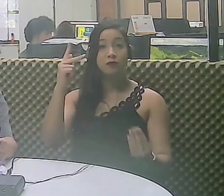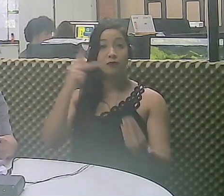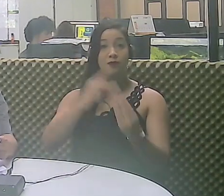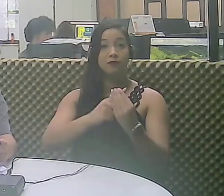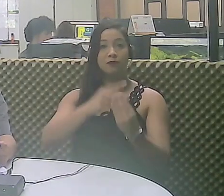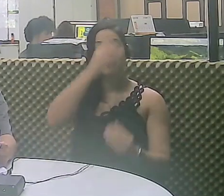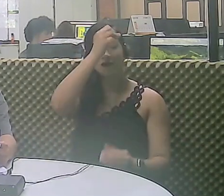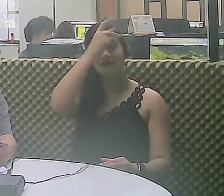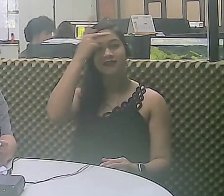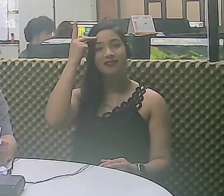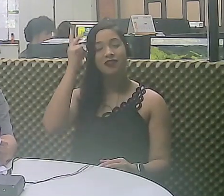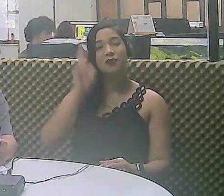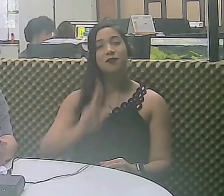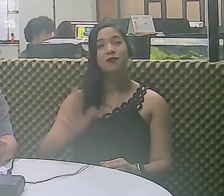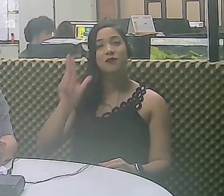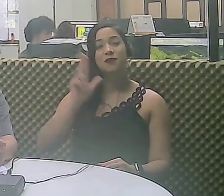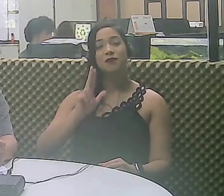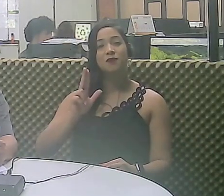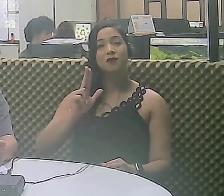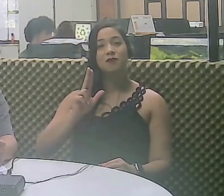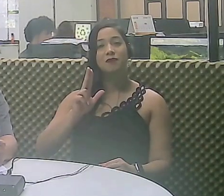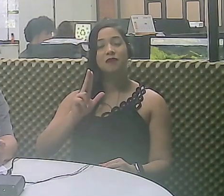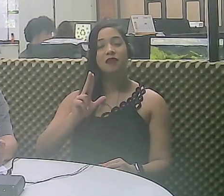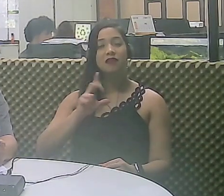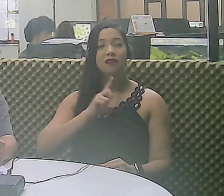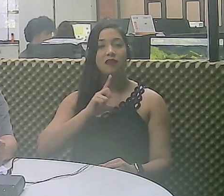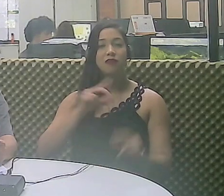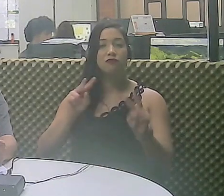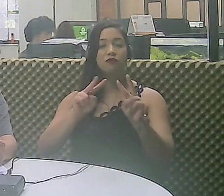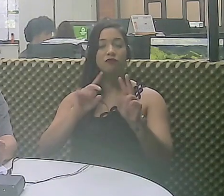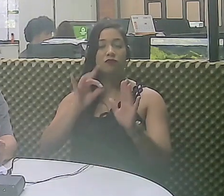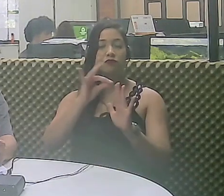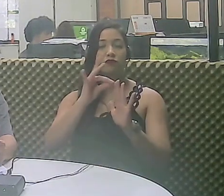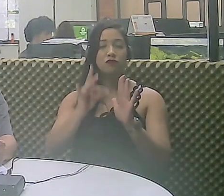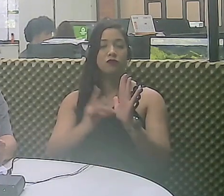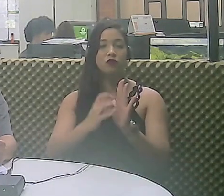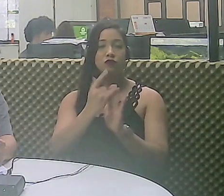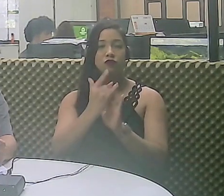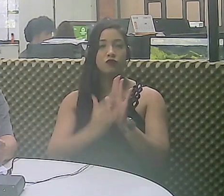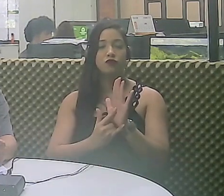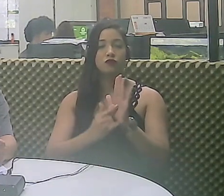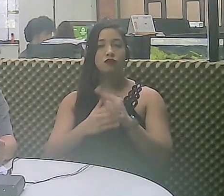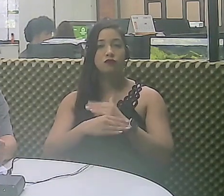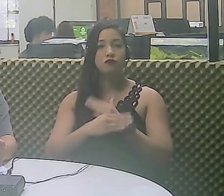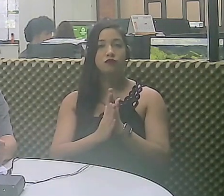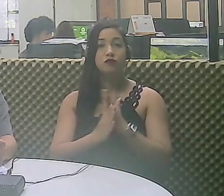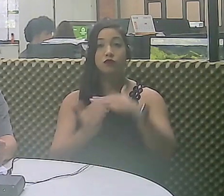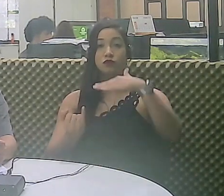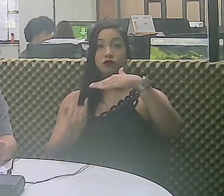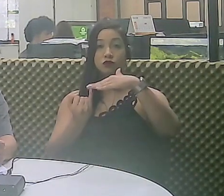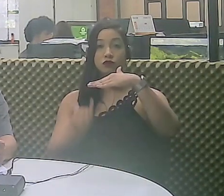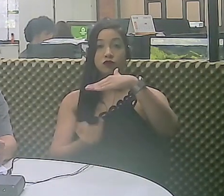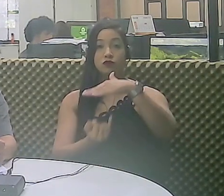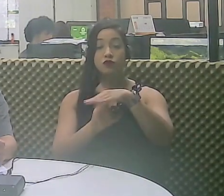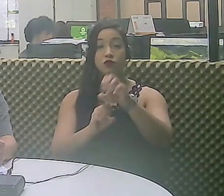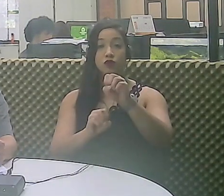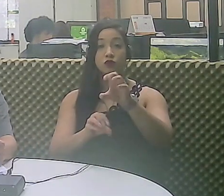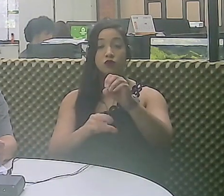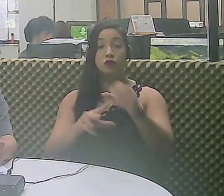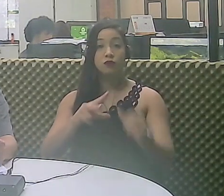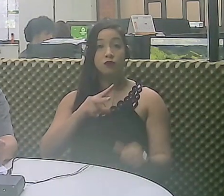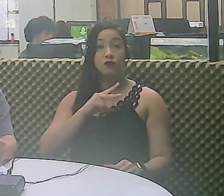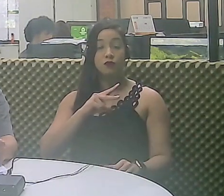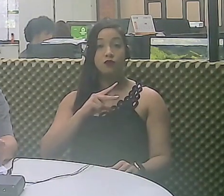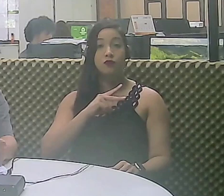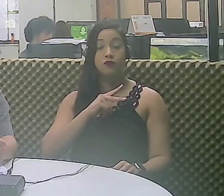da Prefeitura de Uberlândia, estabeleceu por meio de termo de ajustamento de conduta que uma instituição de ensino particular da